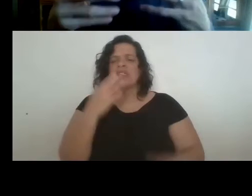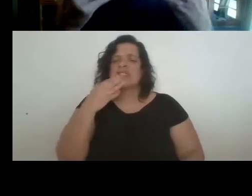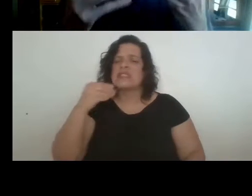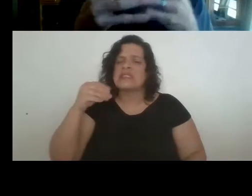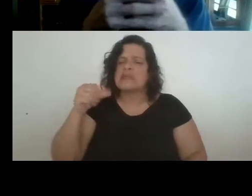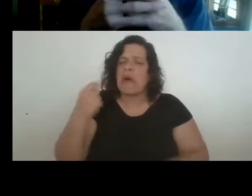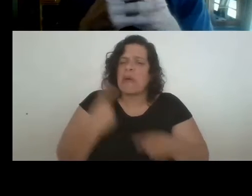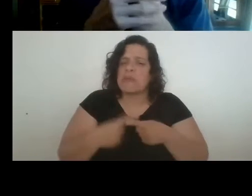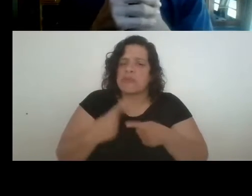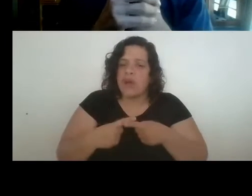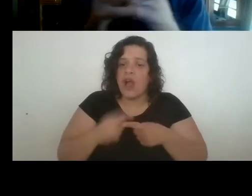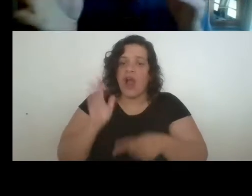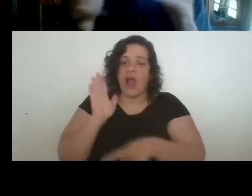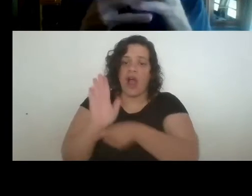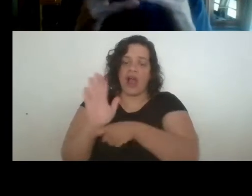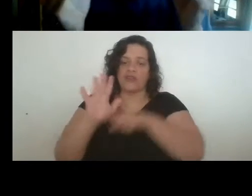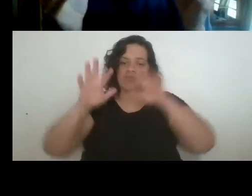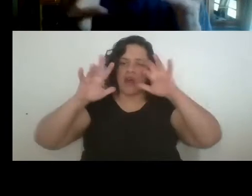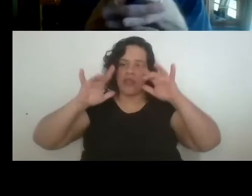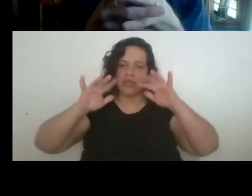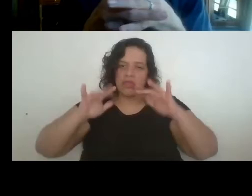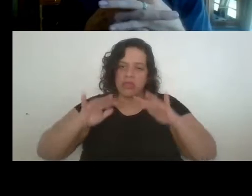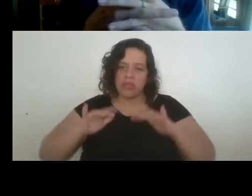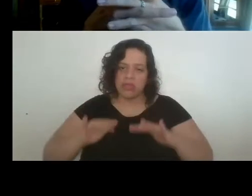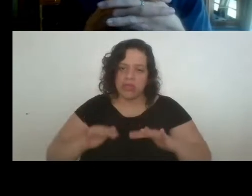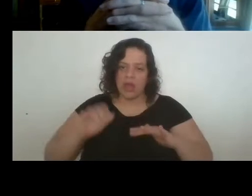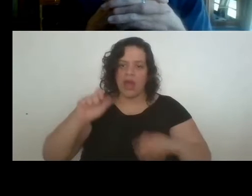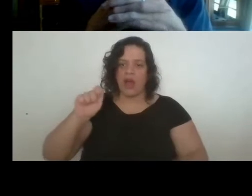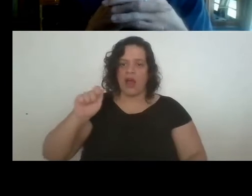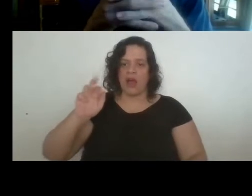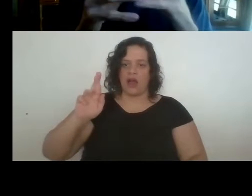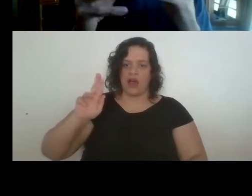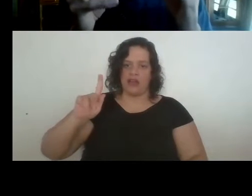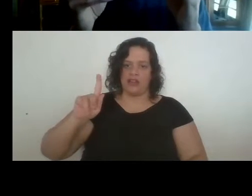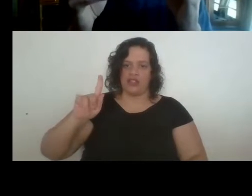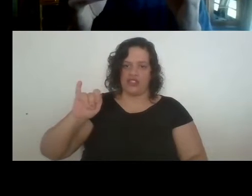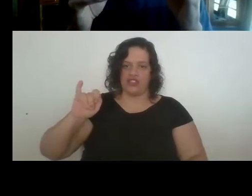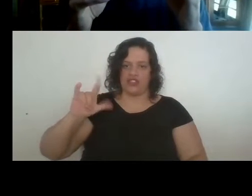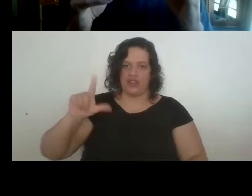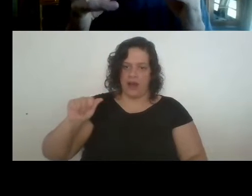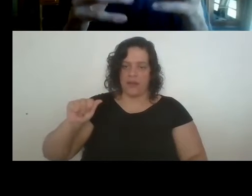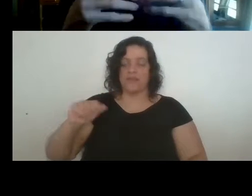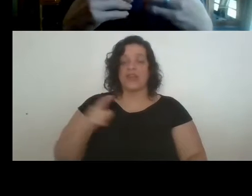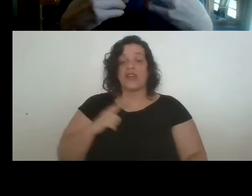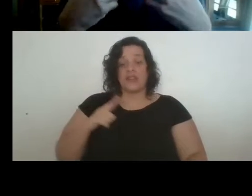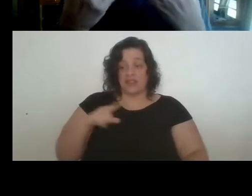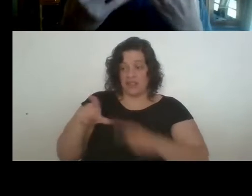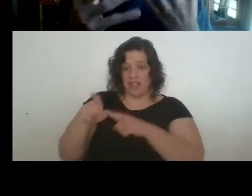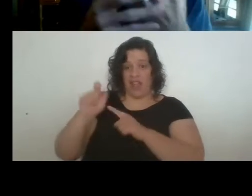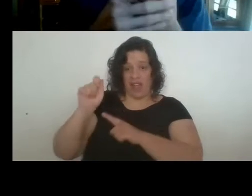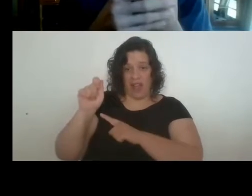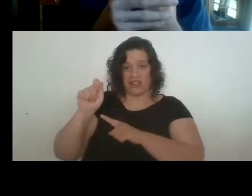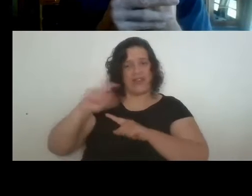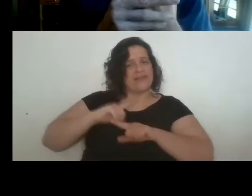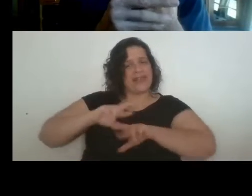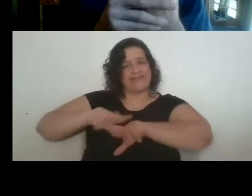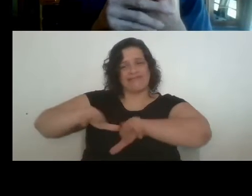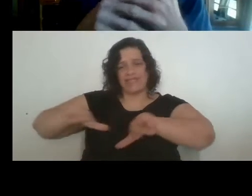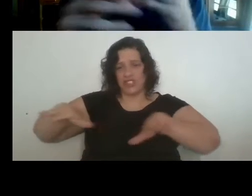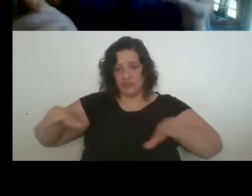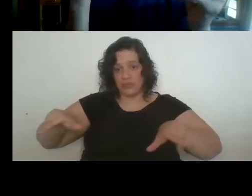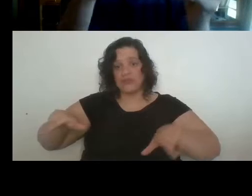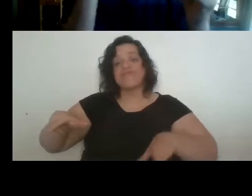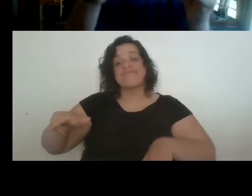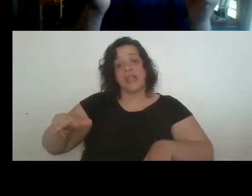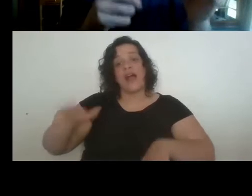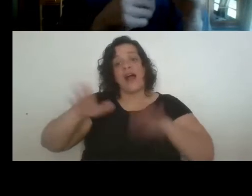Tem alguns tipos de argila, e a argila tem N tipos, né? Que eles levam muito tempo para decantar.